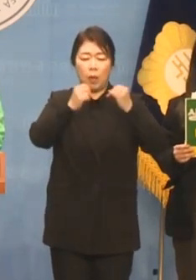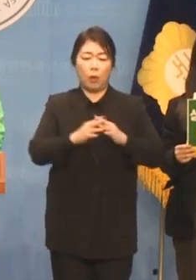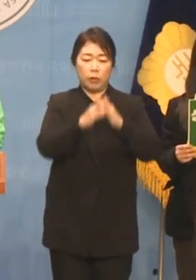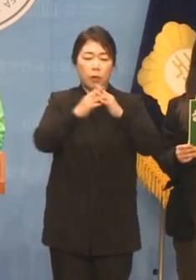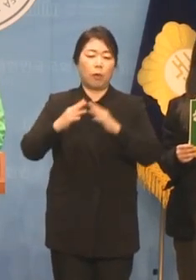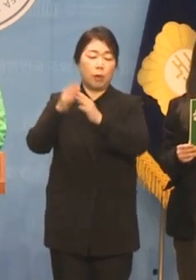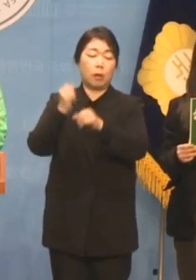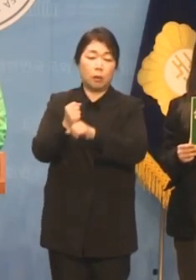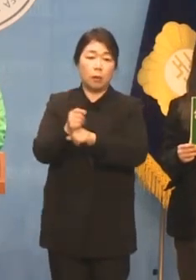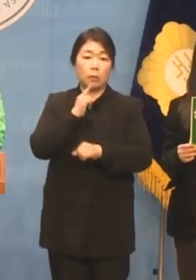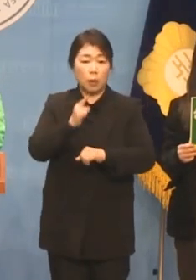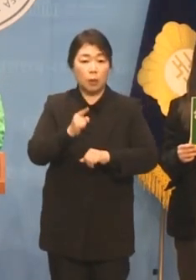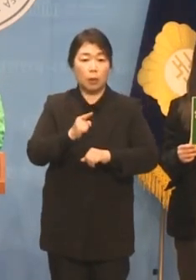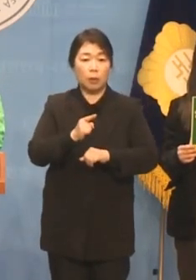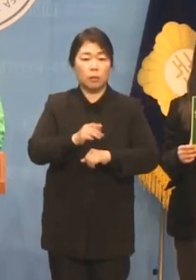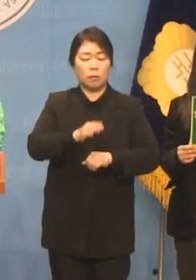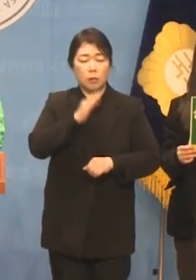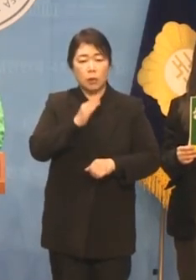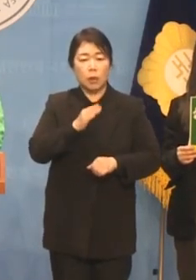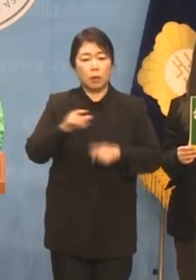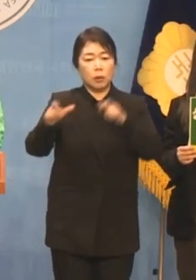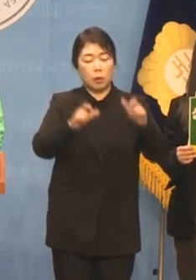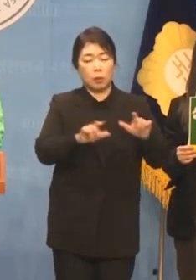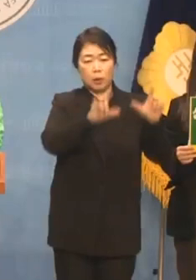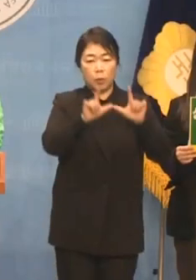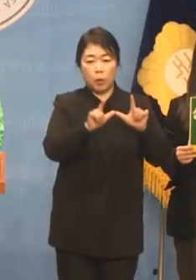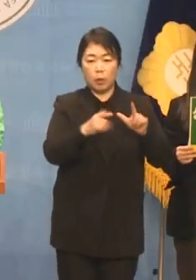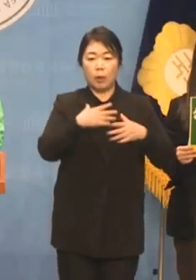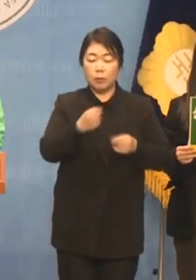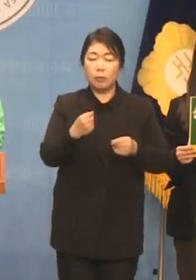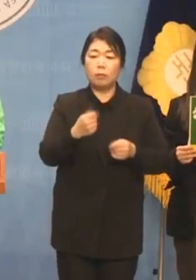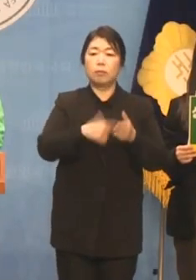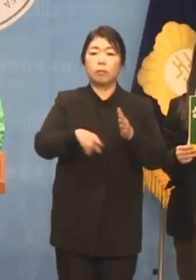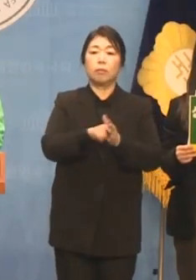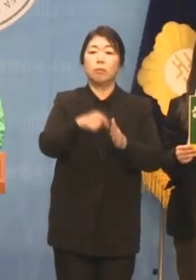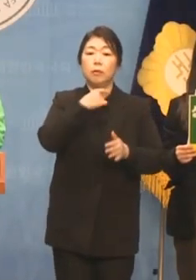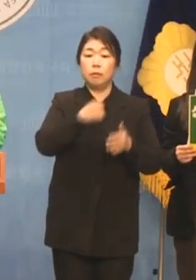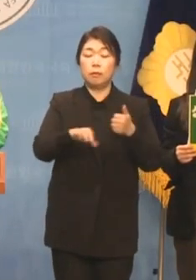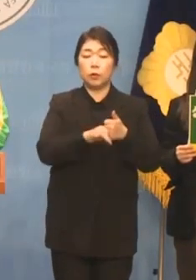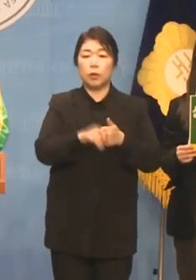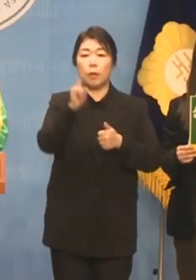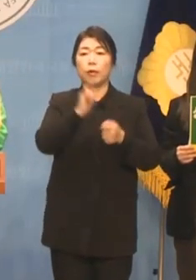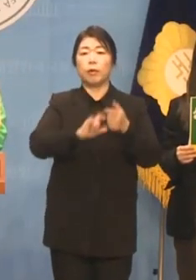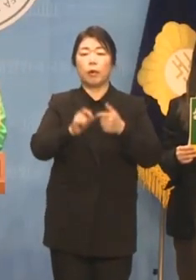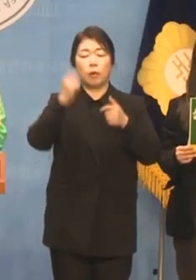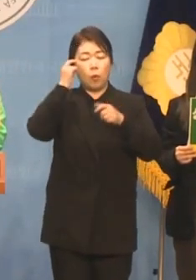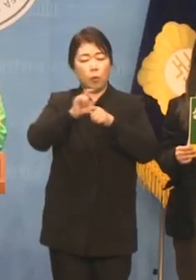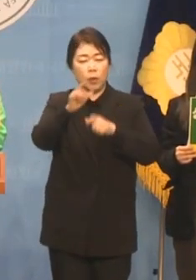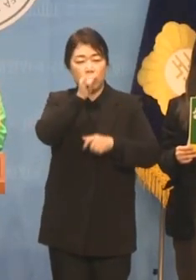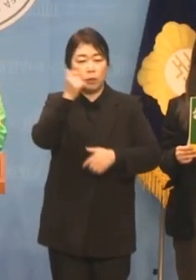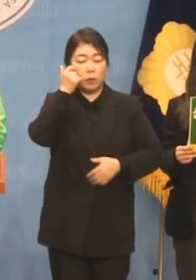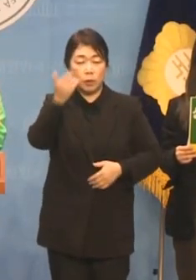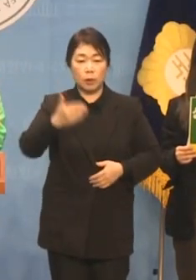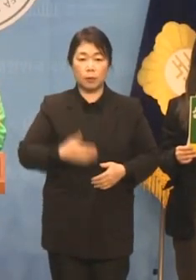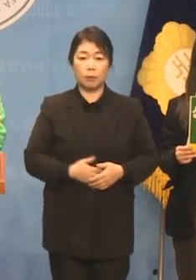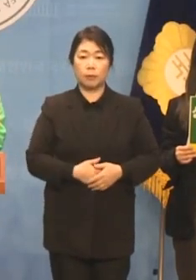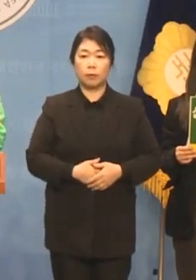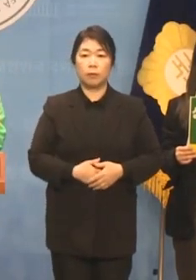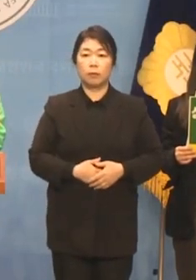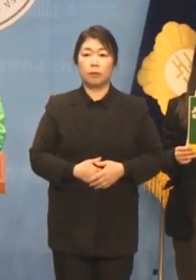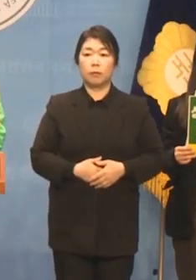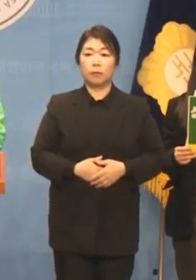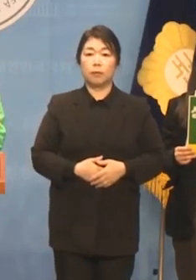합니다 진정으로 지역가 시민 생태계 무 생명들 안녕을 위하여 한 번이라도 진지하게 고민했는지 되물을 수